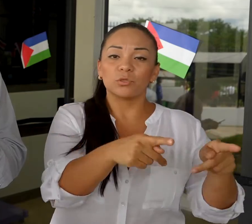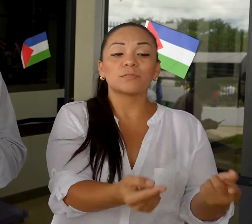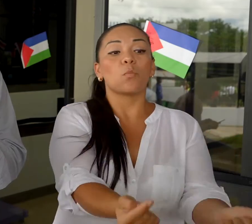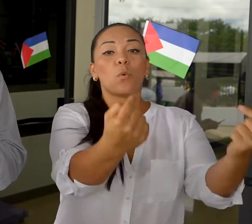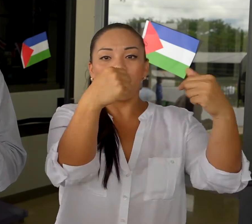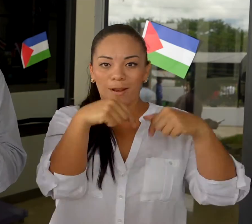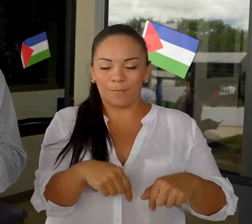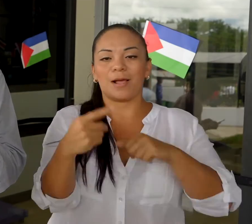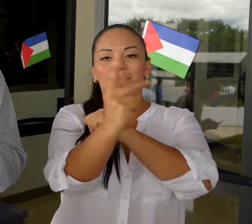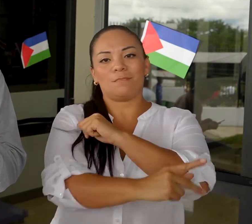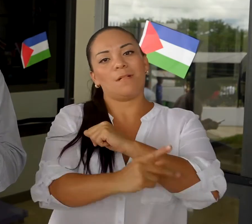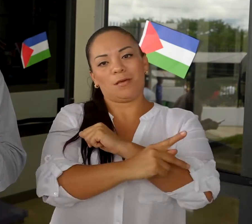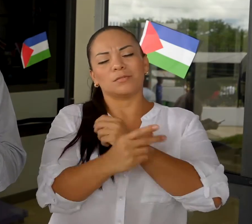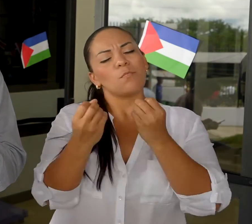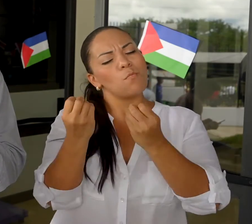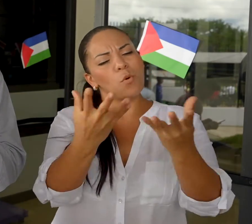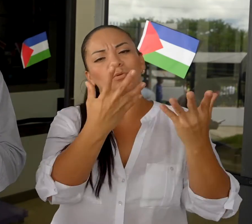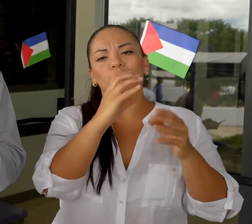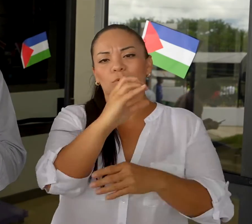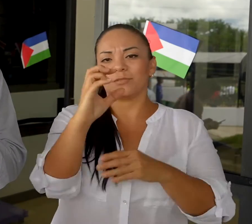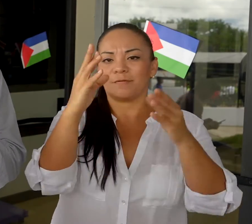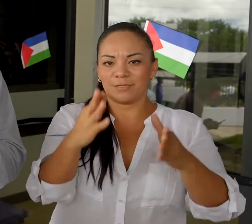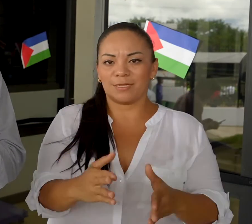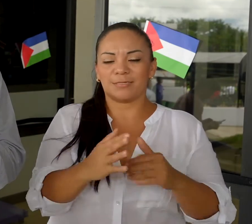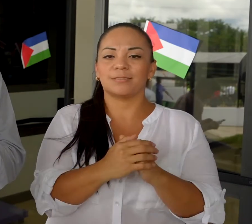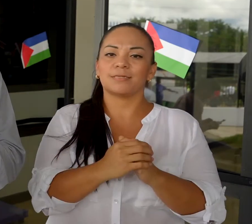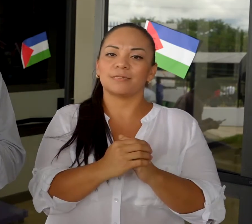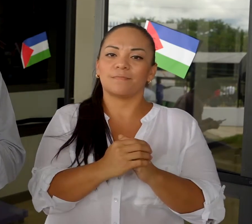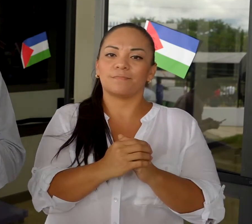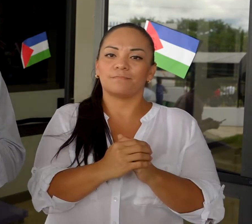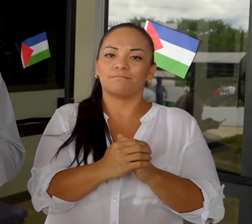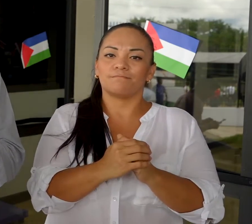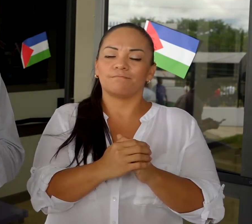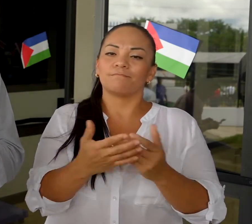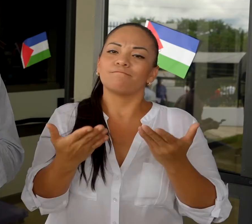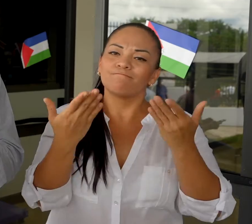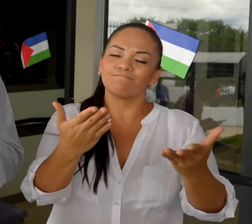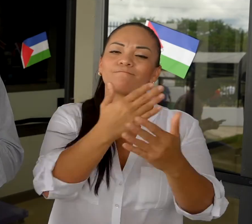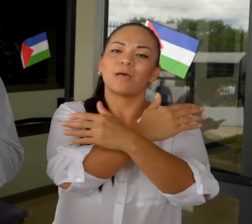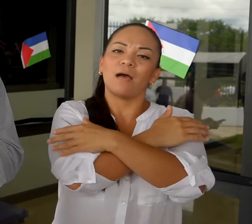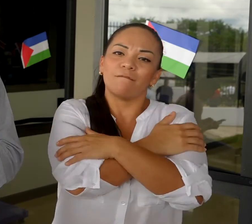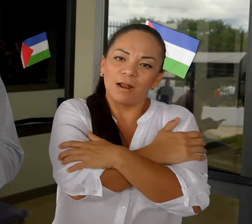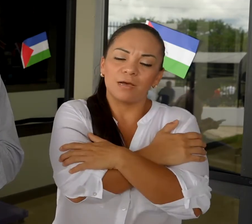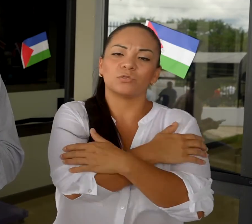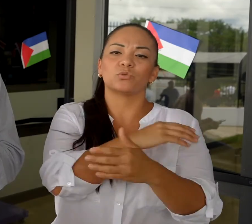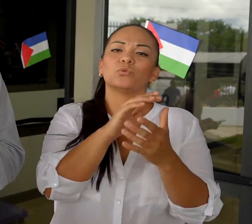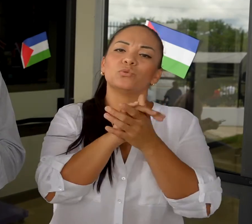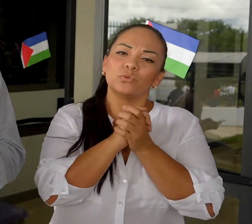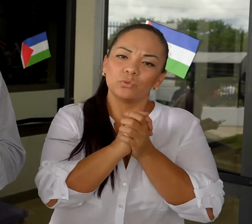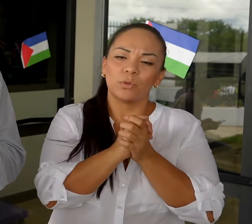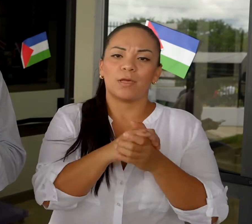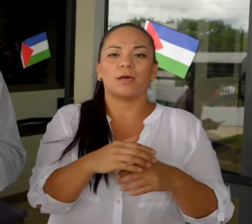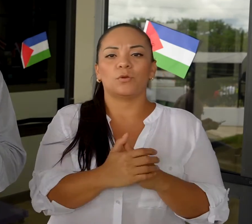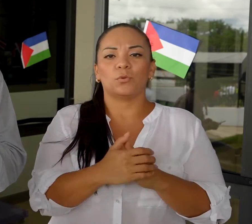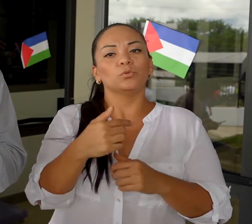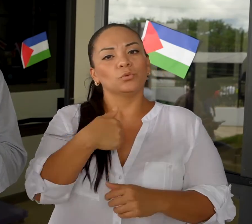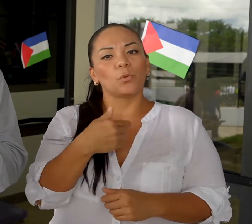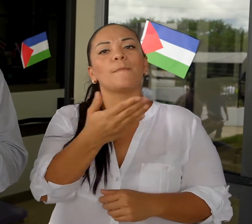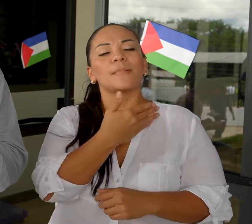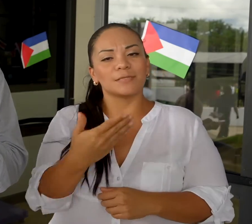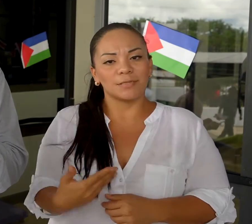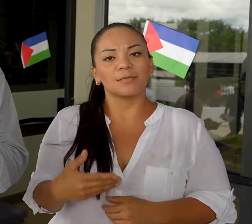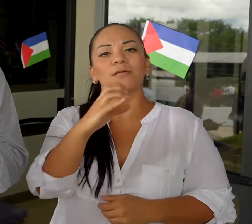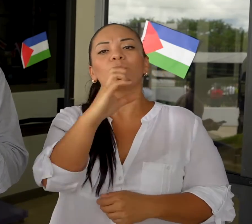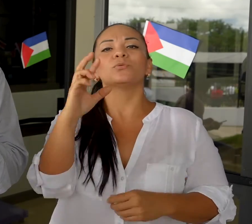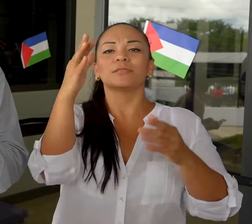de cientos de costarricenses reciban un abrazo solidario de un presidente